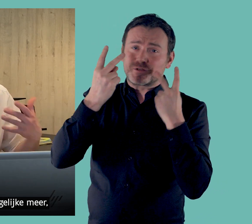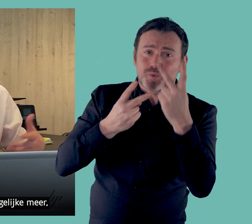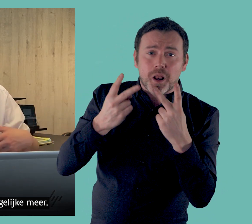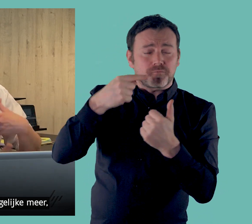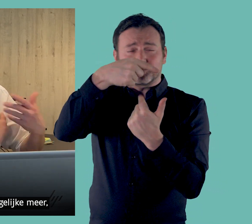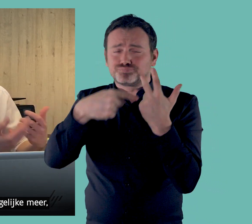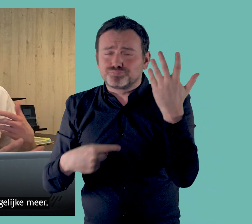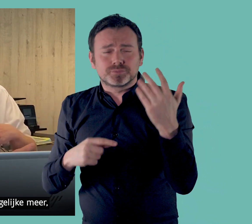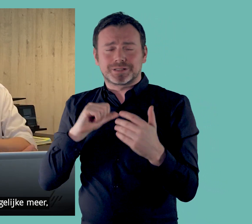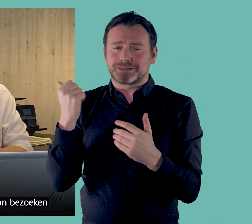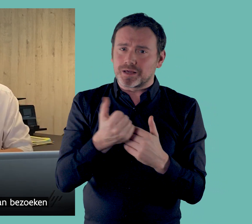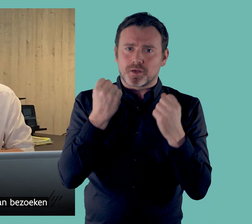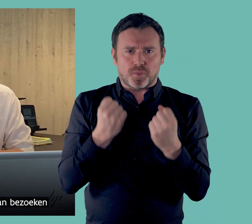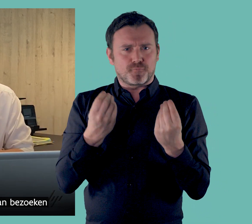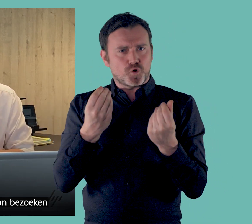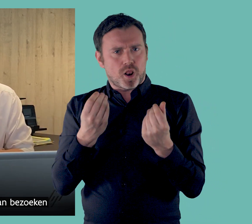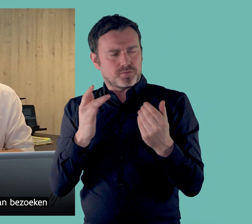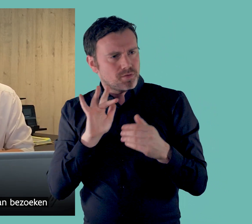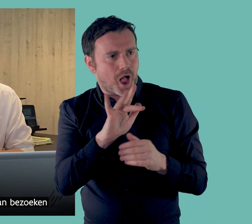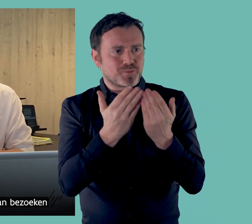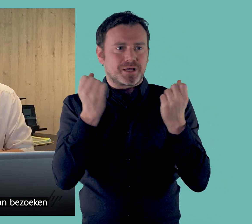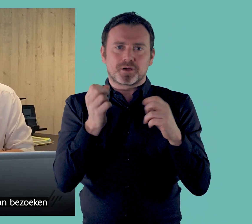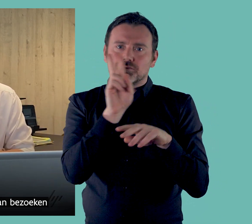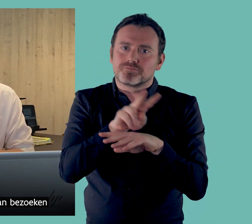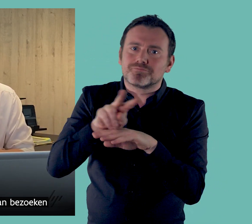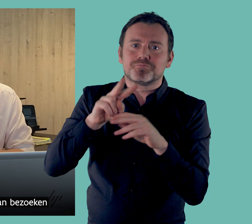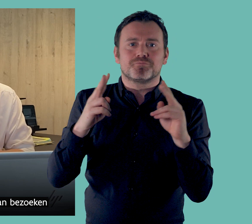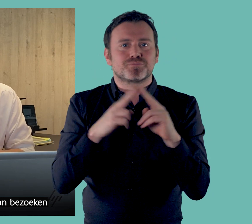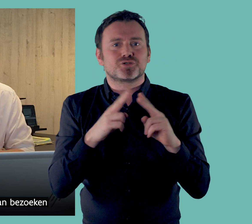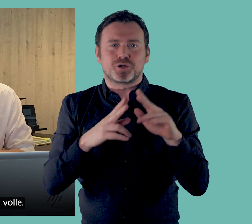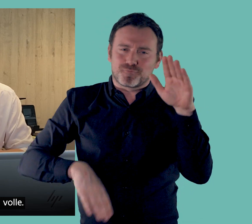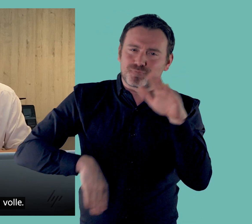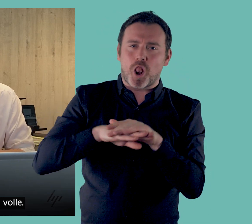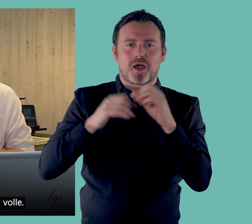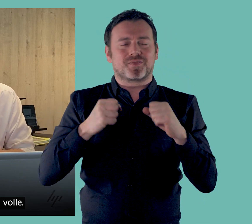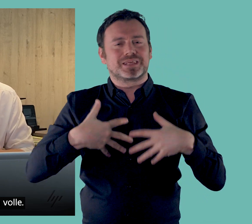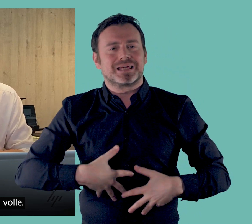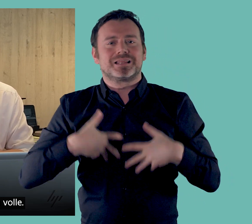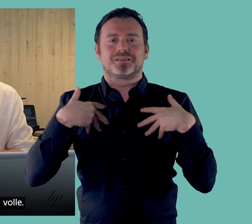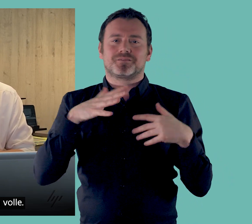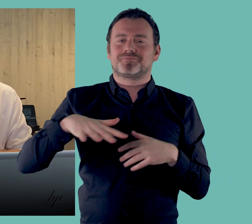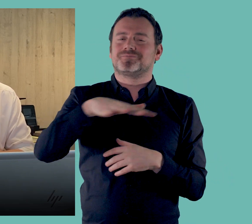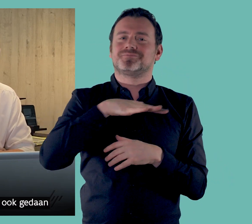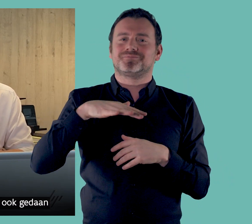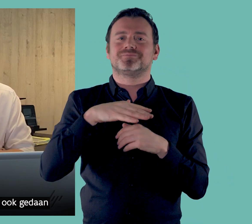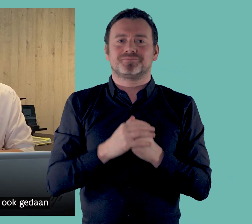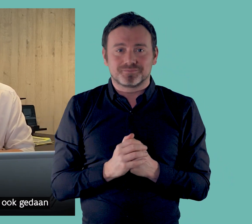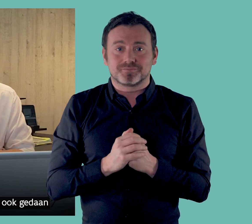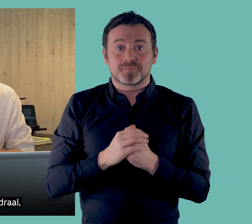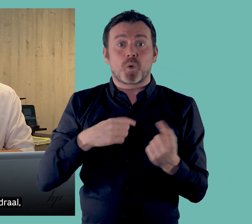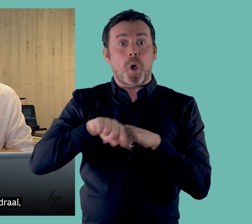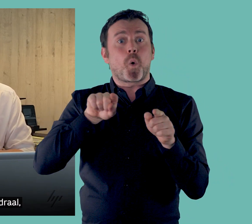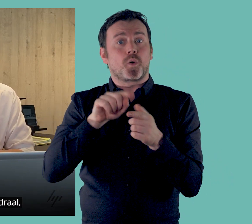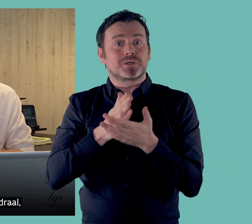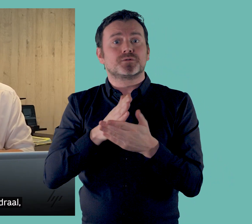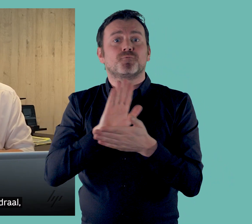maar ook het visuele en dergelijke meer, dat iedereen het museum kan bezoeken en ervan genieten ten volle. We hebben dat bijvoorbeeld ook gedaan